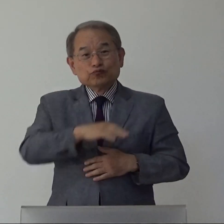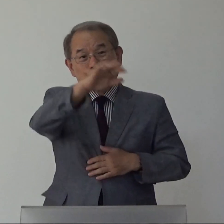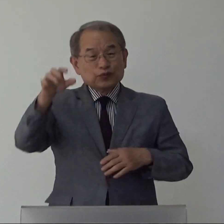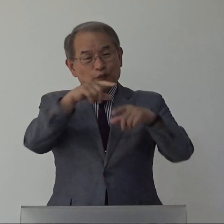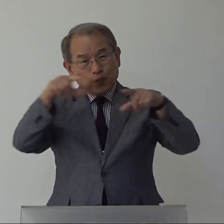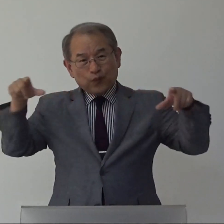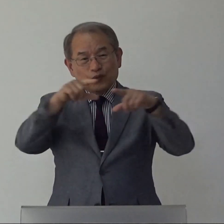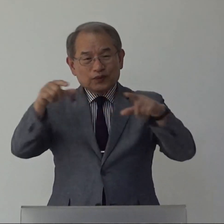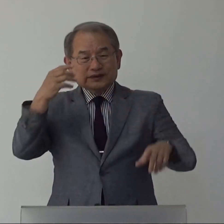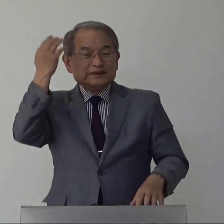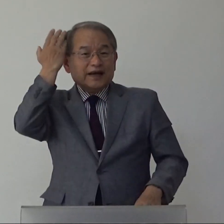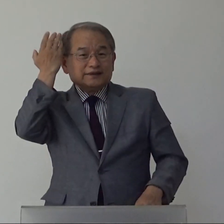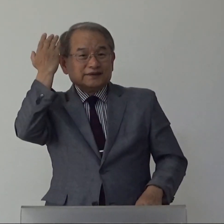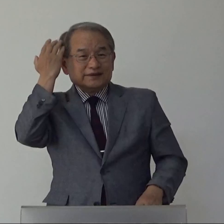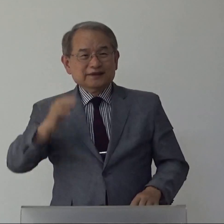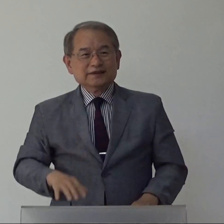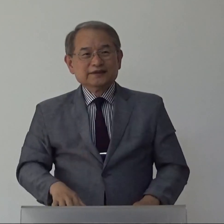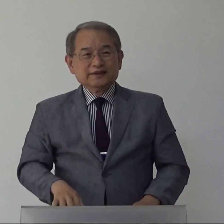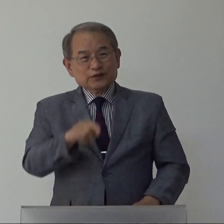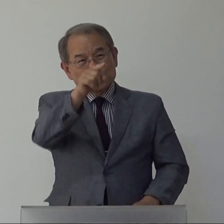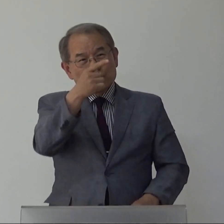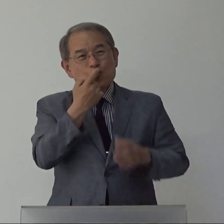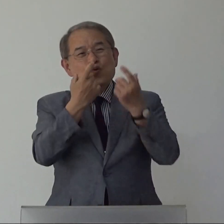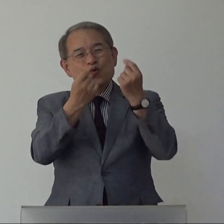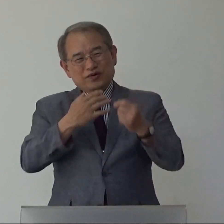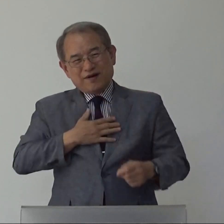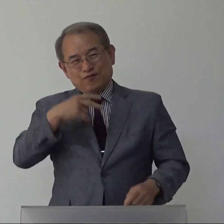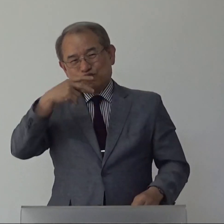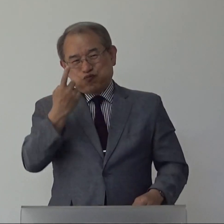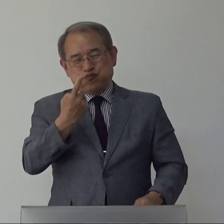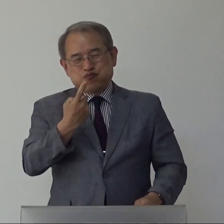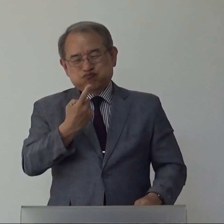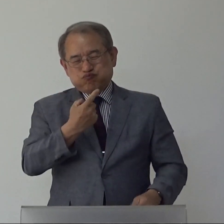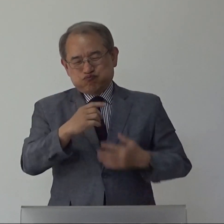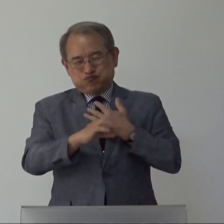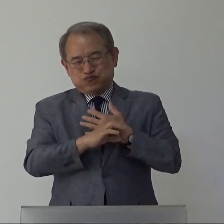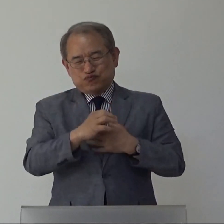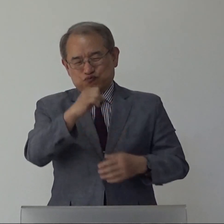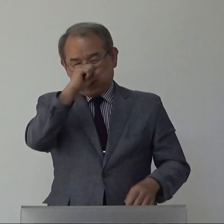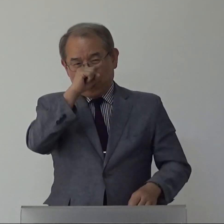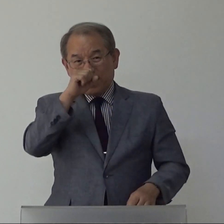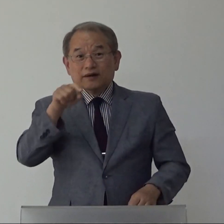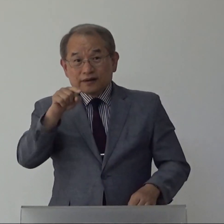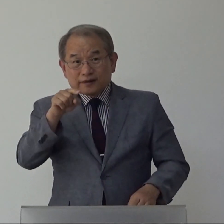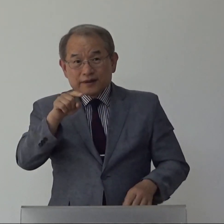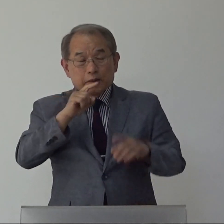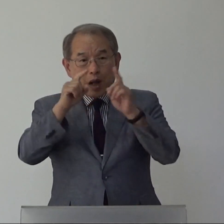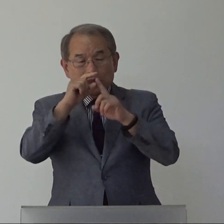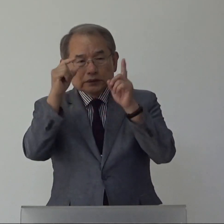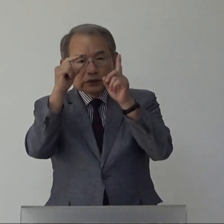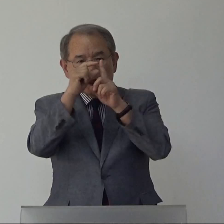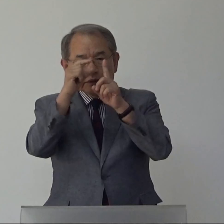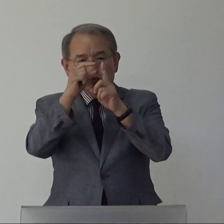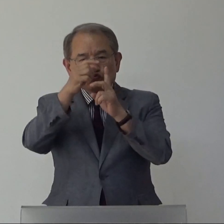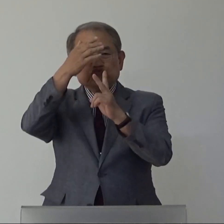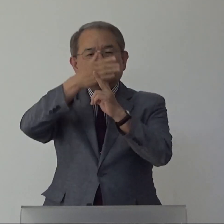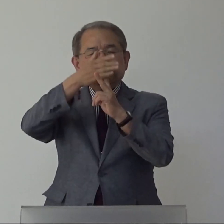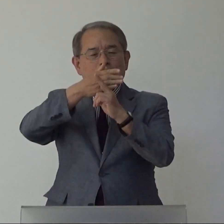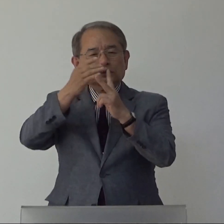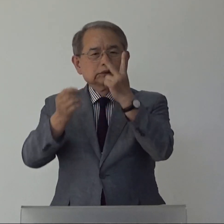그때 초등학생이 그걸 보고 보통 상식적으로 저도